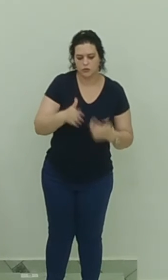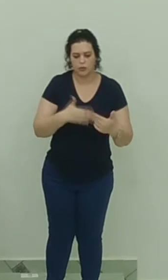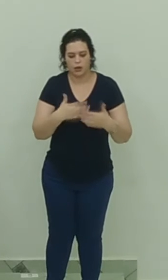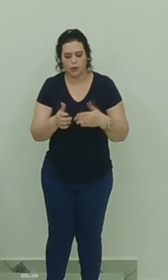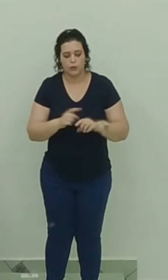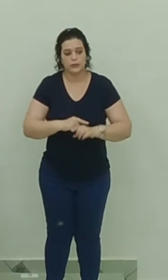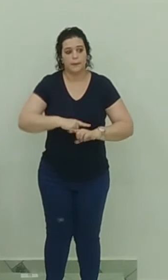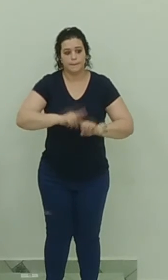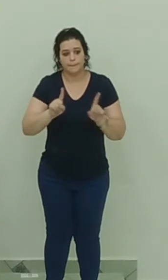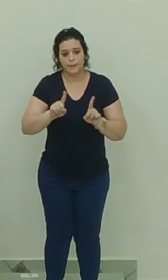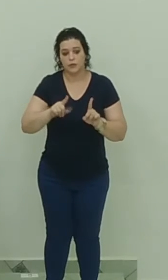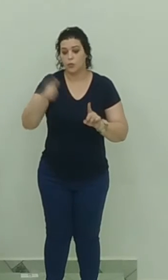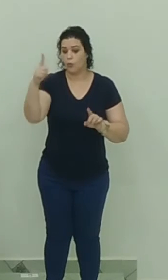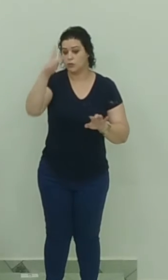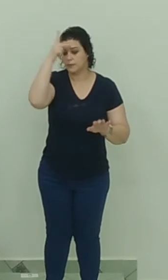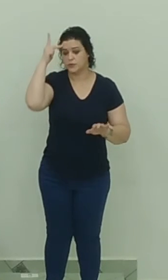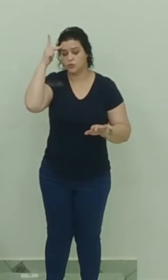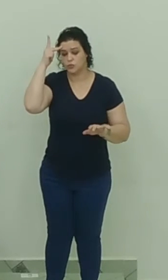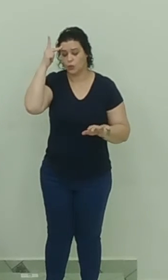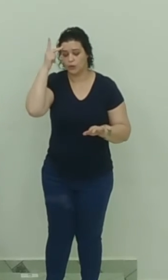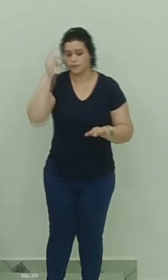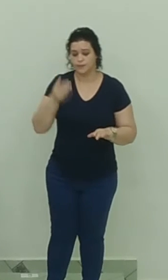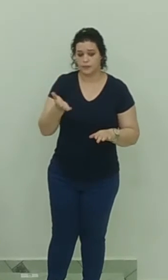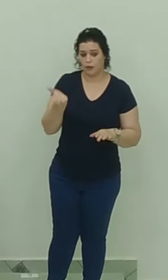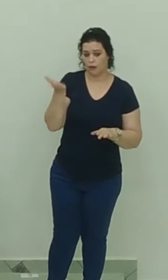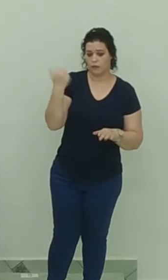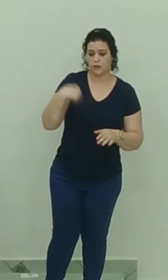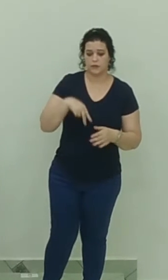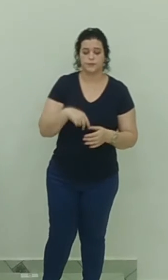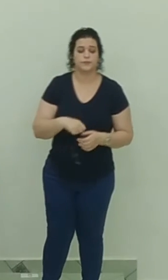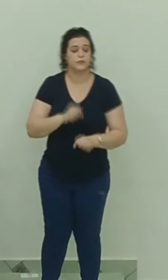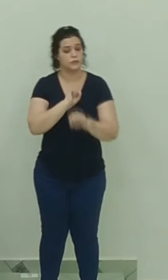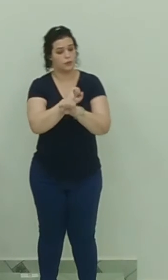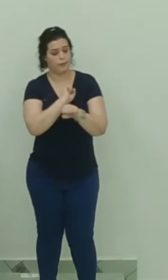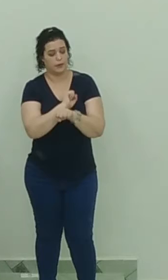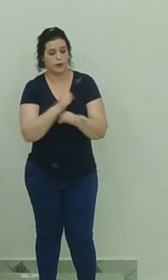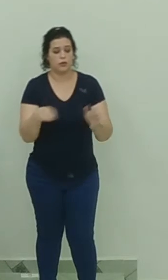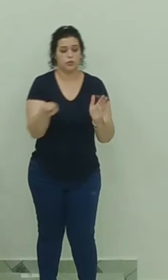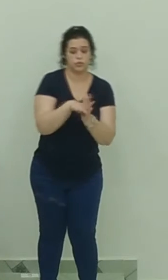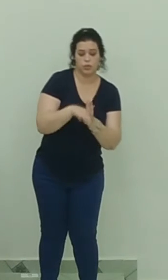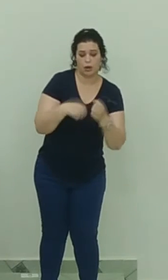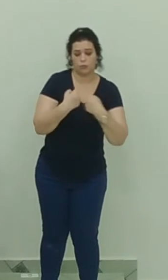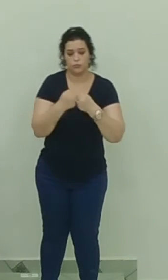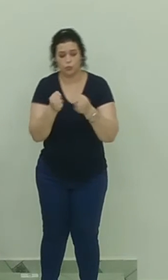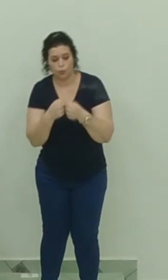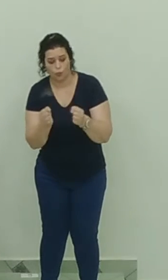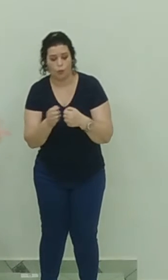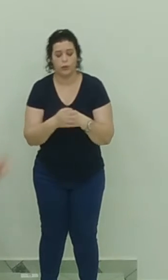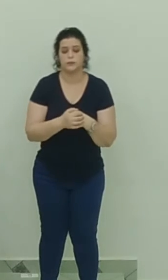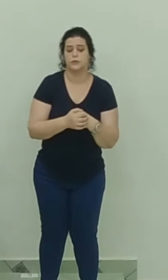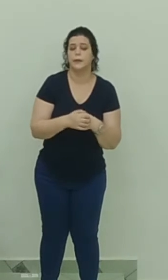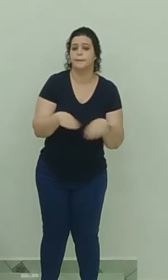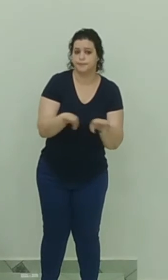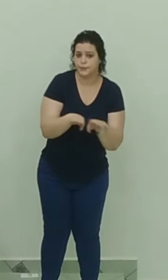que ficou lá esperando você de madrugada chegar, te amamentando, te cuidando, levando no médico. Quando ele chega lá,